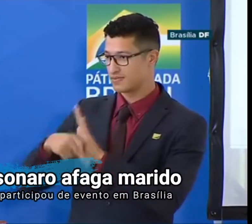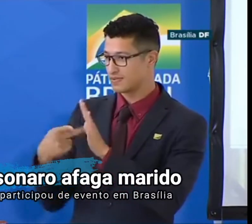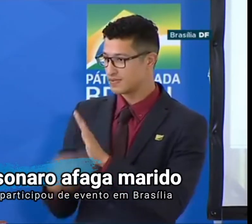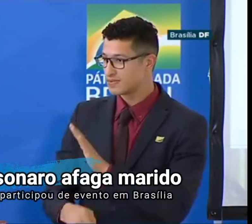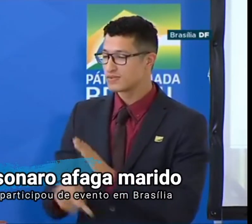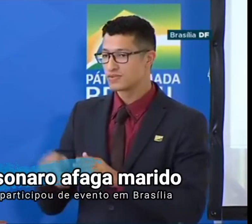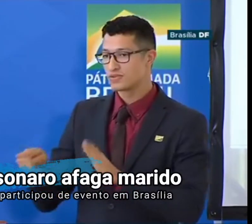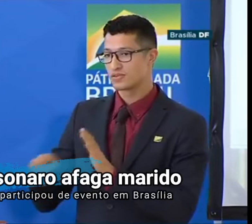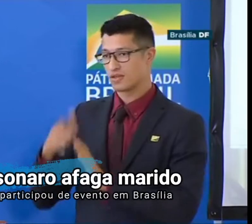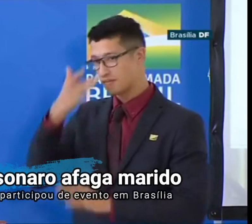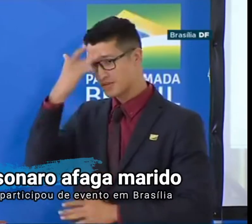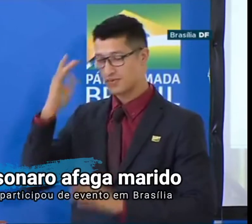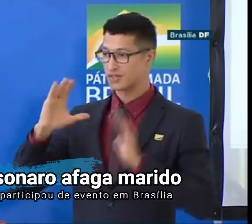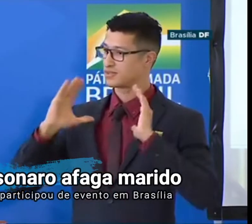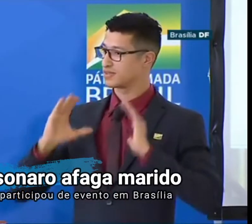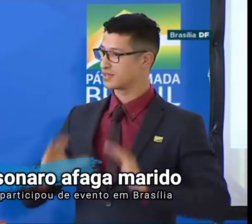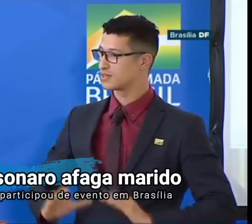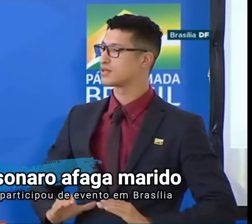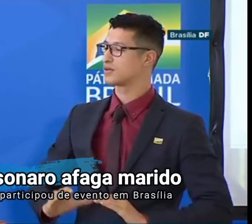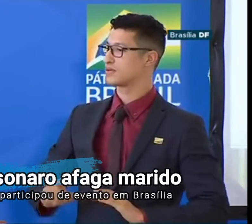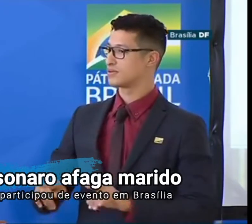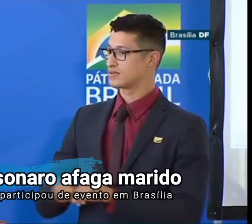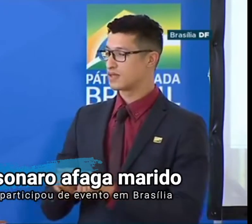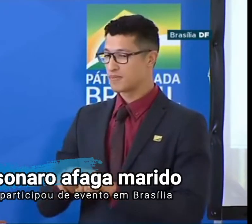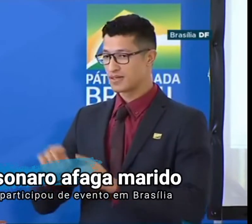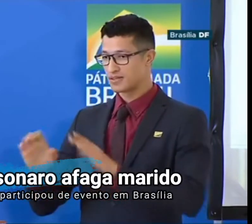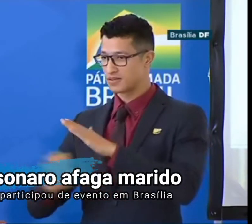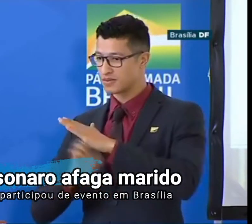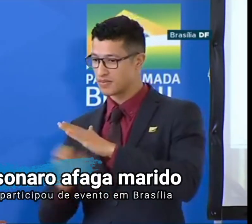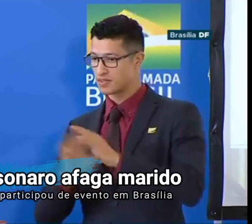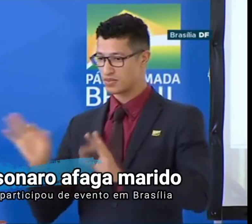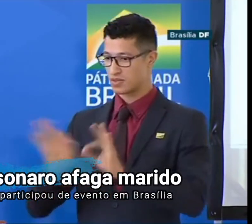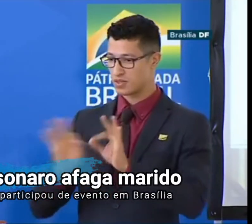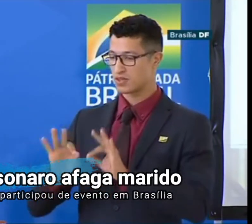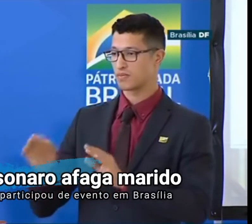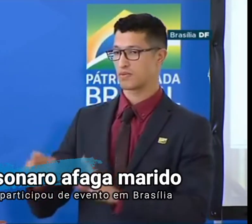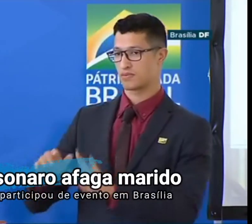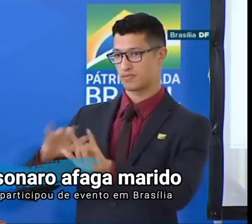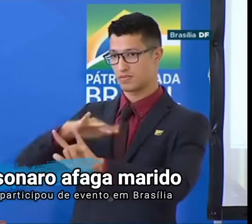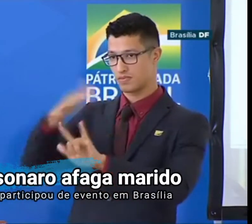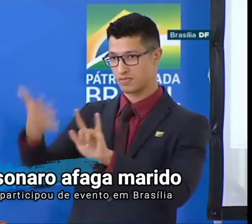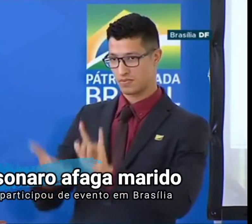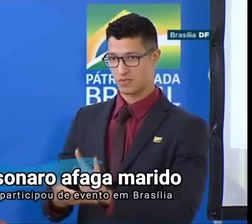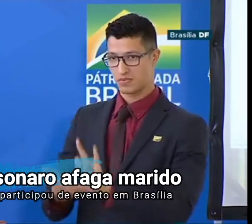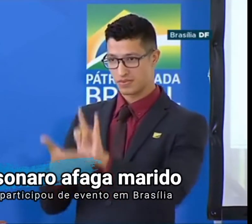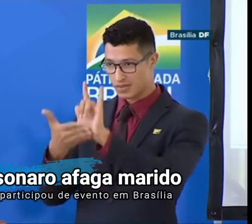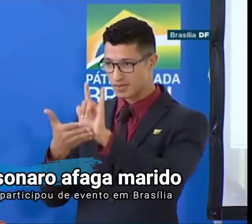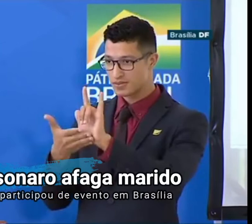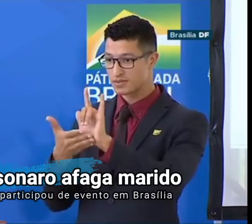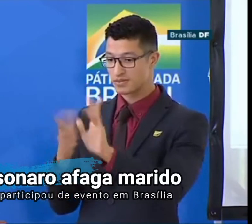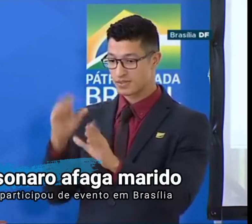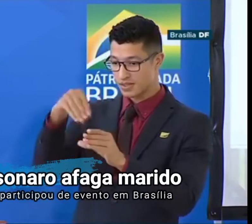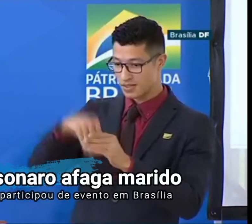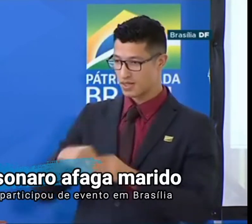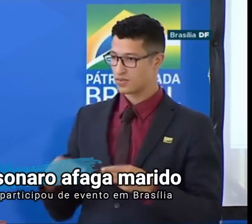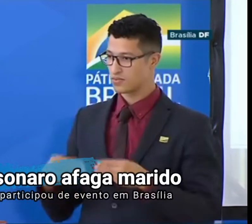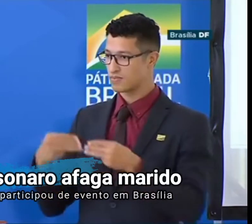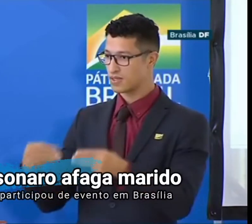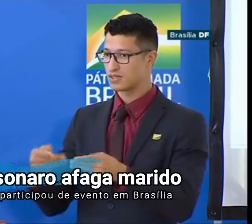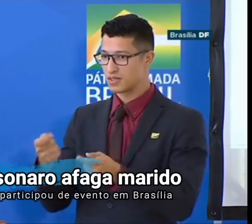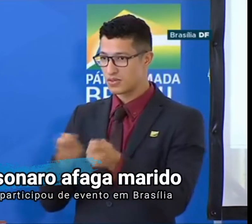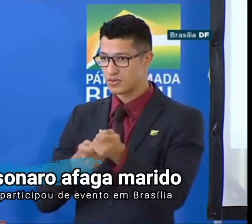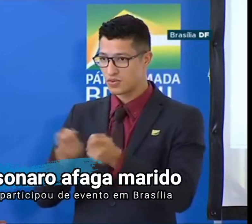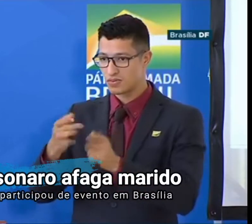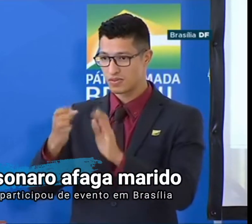e recorrente dos cidadãos e organizações da Pátria Voluntária. No âmbito do Ministério da Economia,